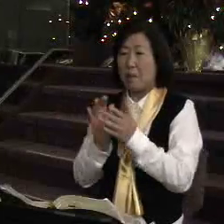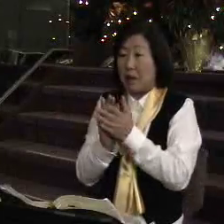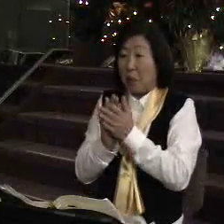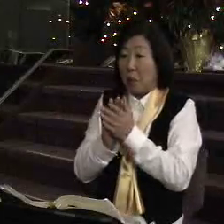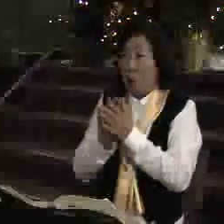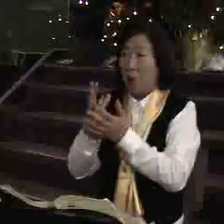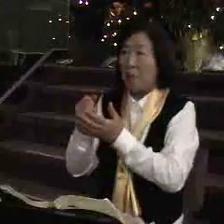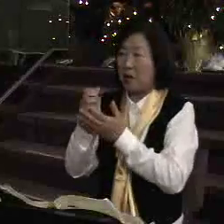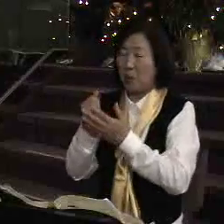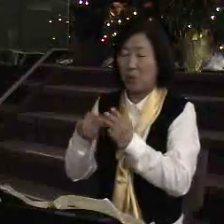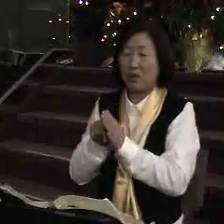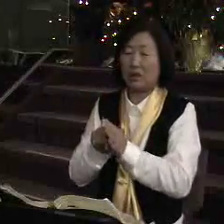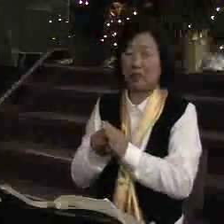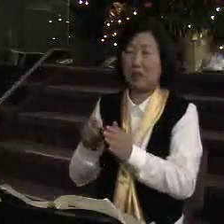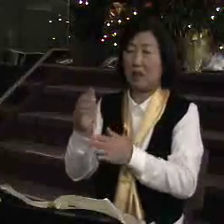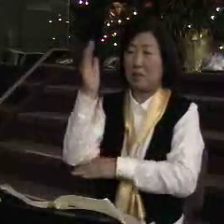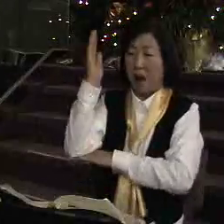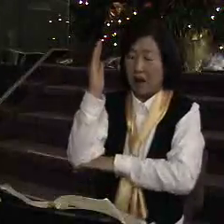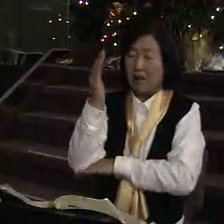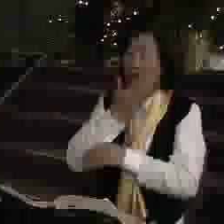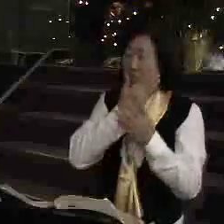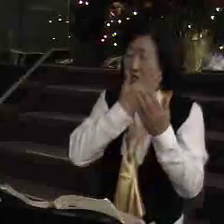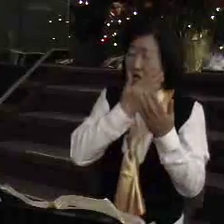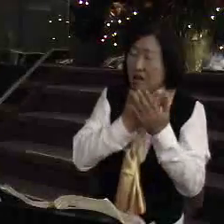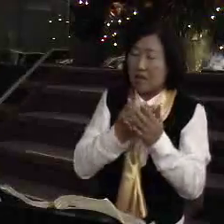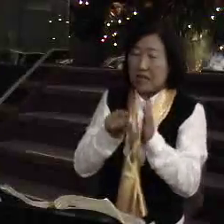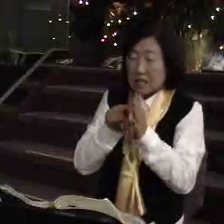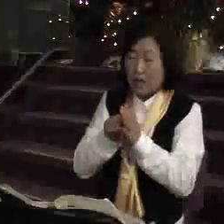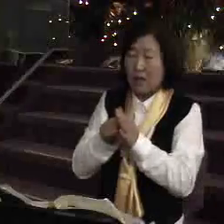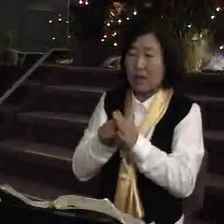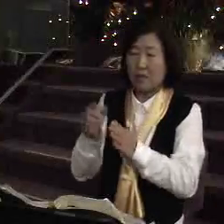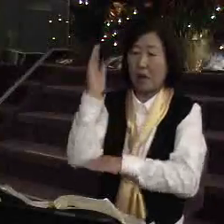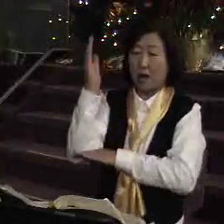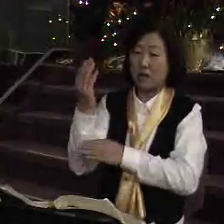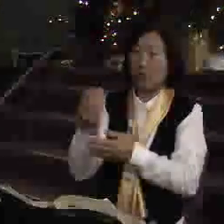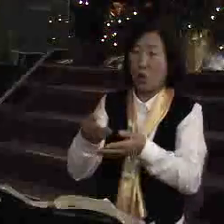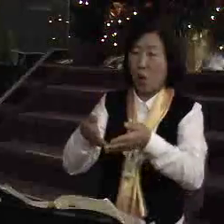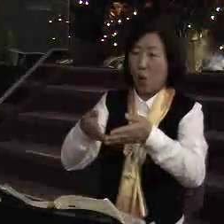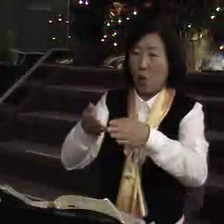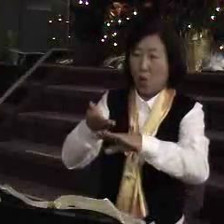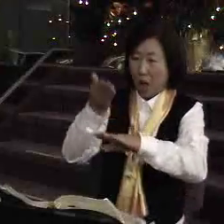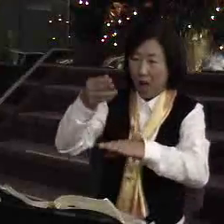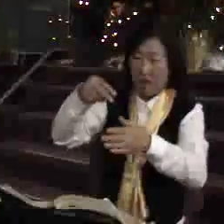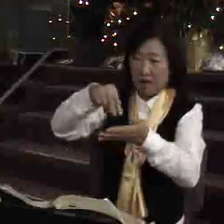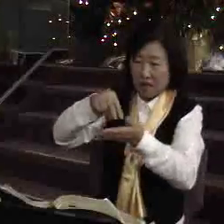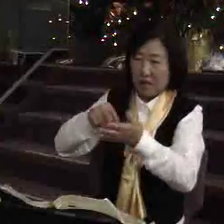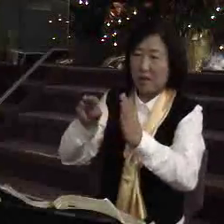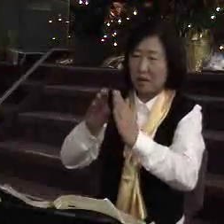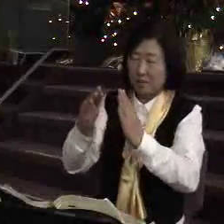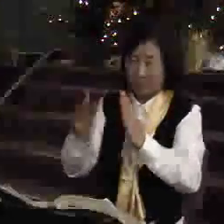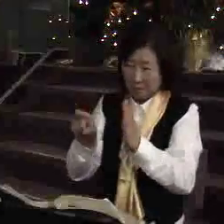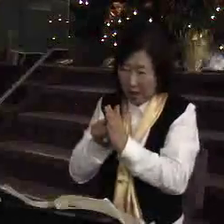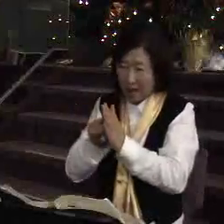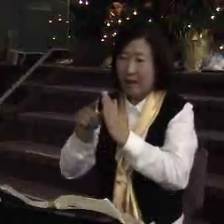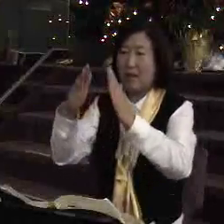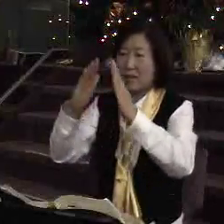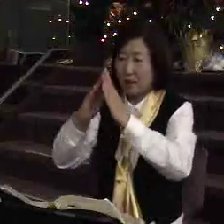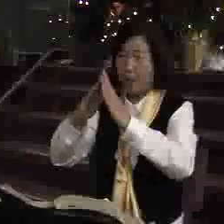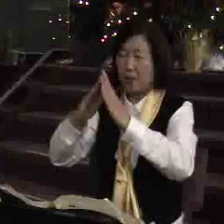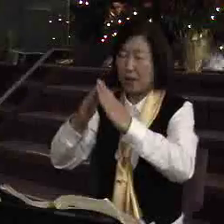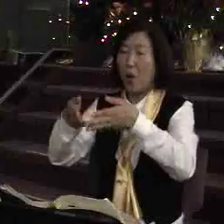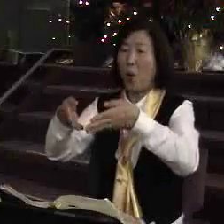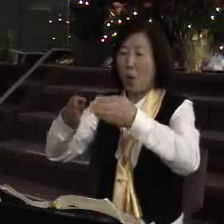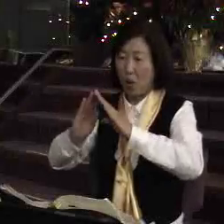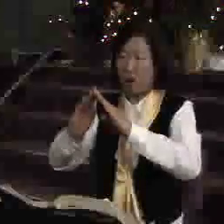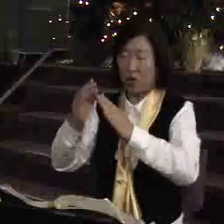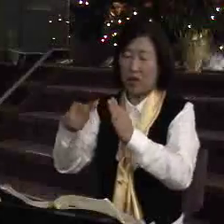중요한 것은 말씀 위에 서서 신앙을, 내 믿음의 집을 세우는 것인데 보이지 않는 것보다 보는 것에 더욱더